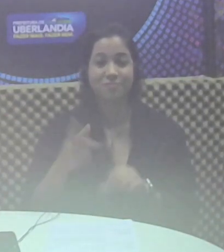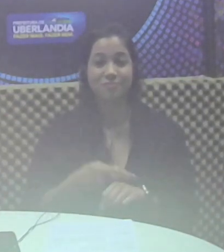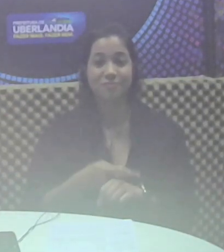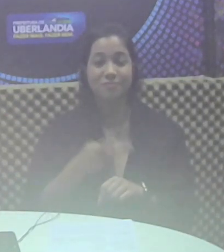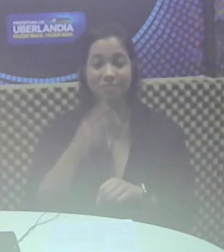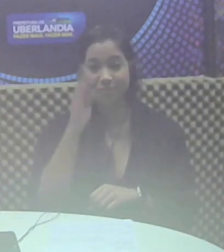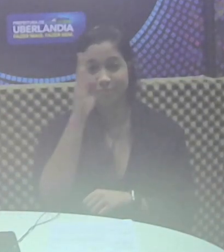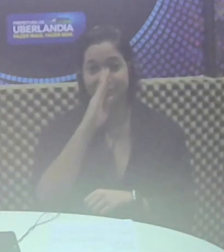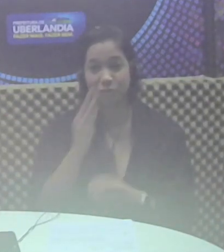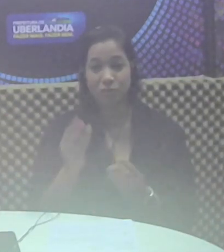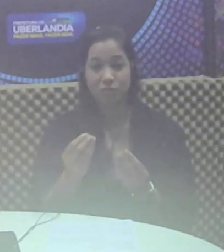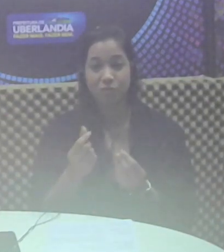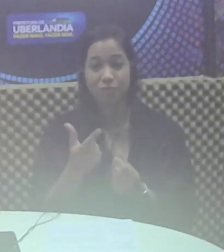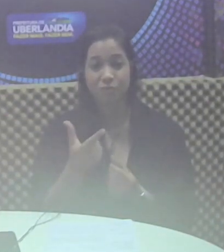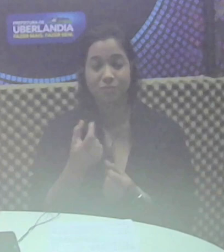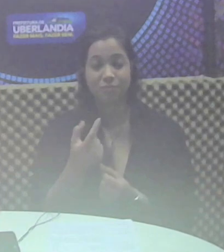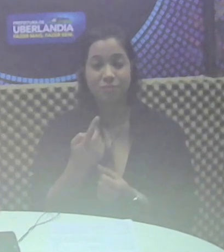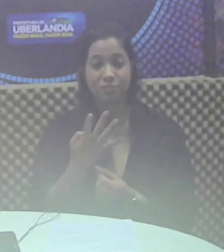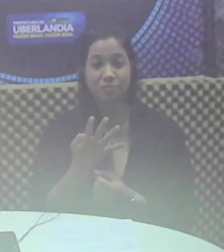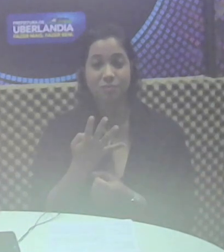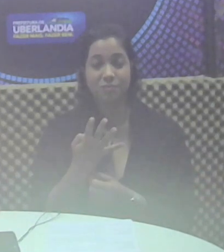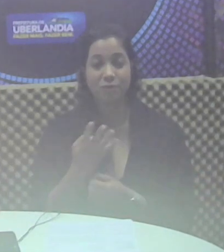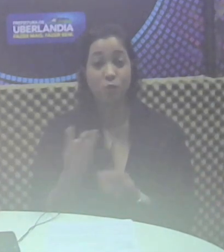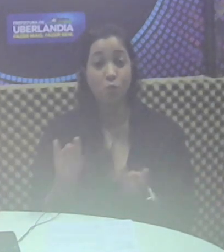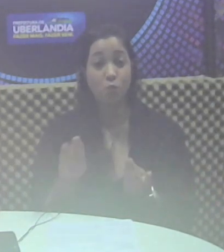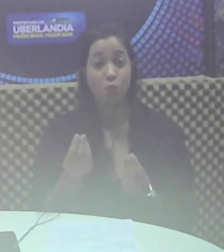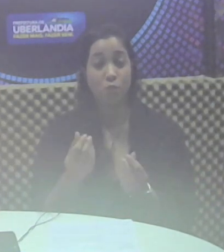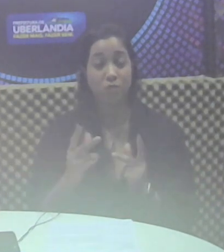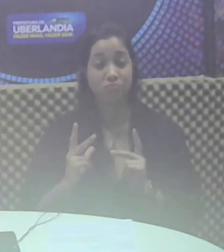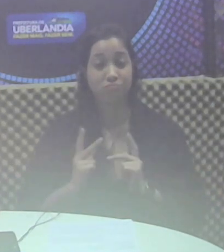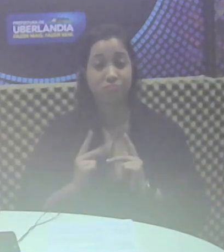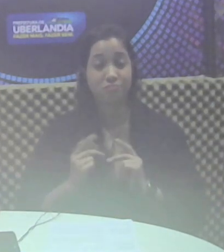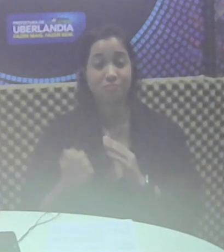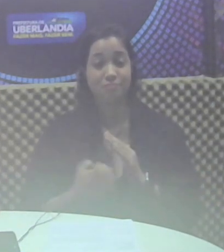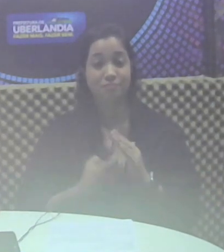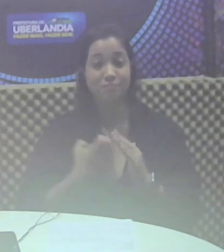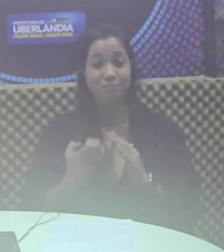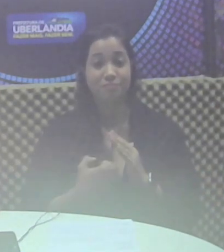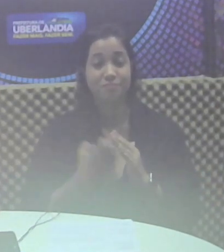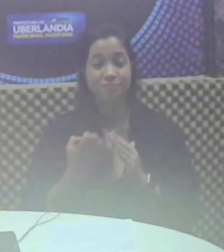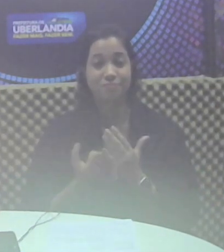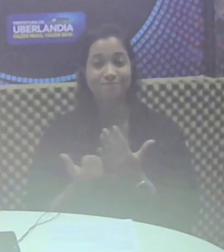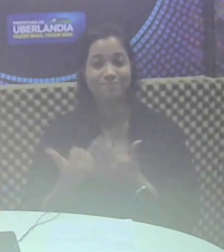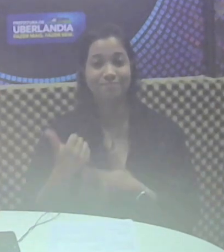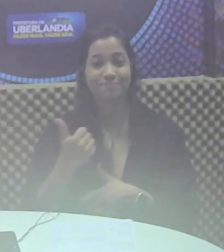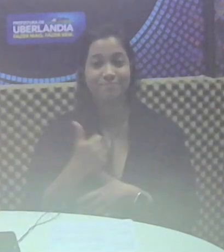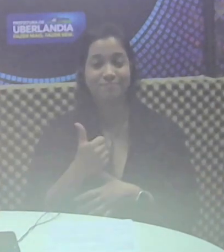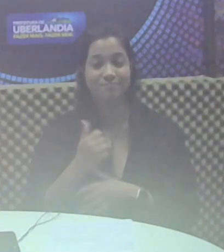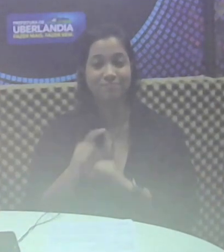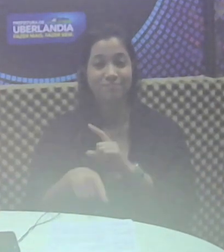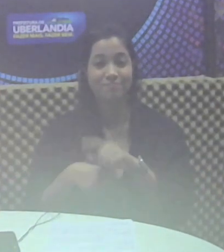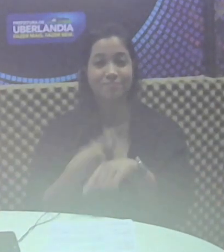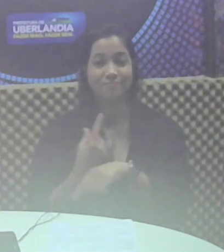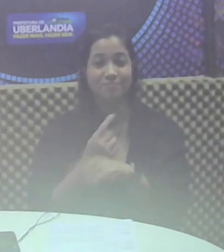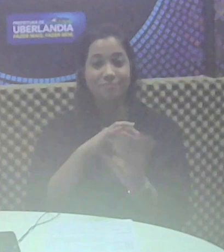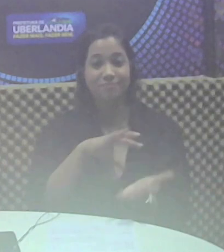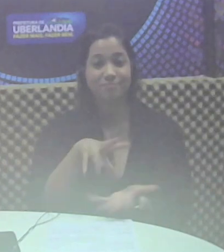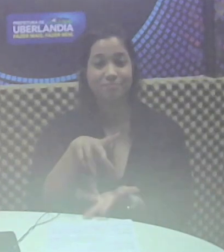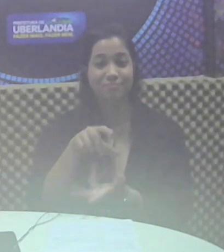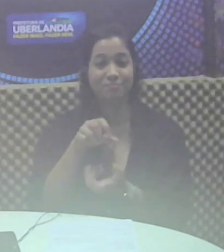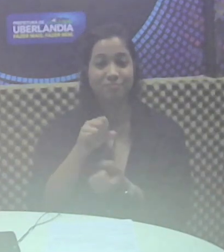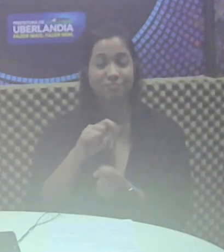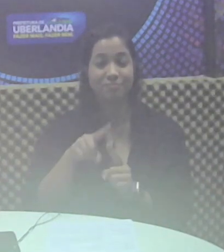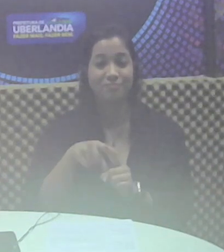Brasil 2024. O Prêmio de Qualidade reconhece empresas que privilegiam a inovação e a sustentabilidade,